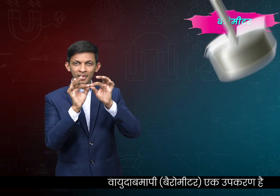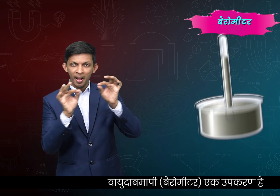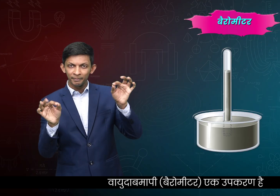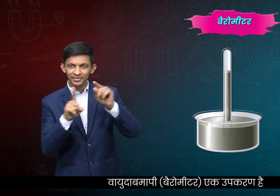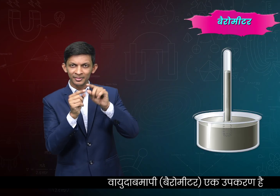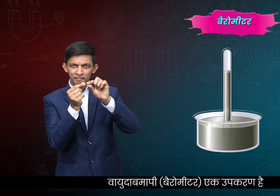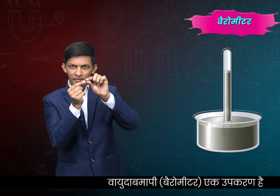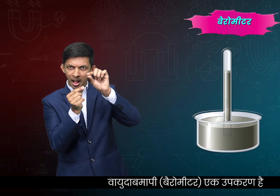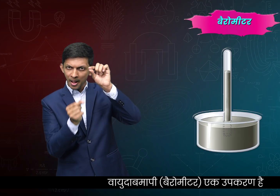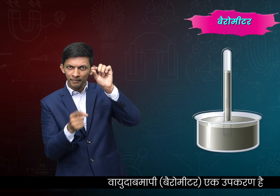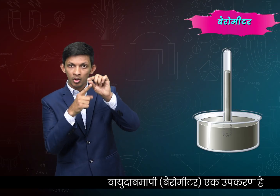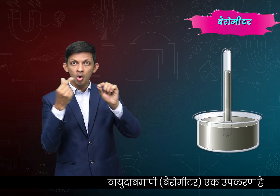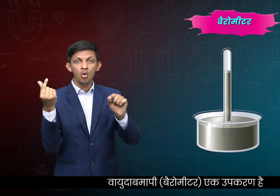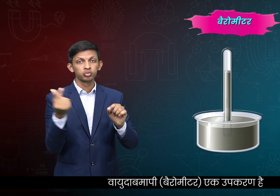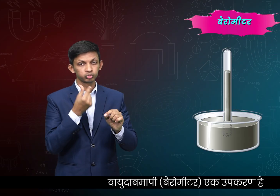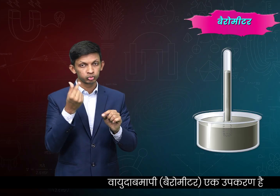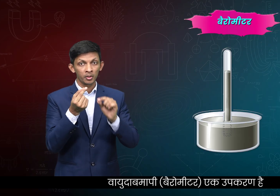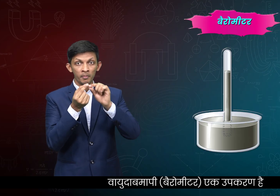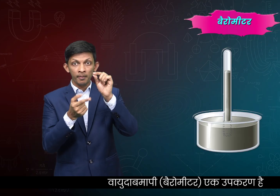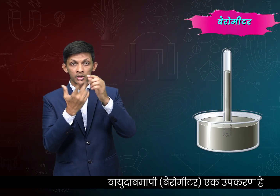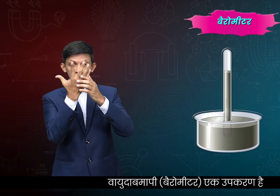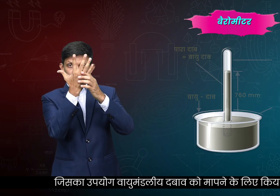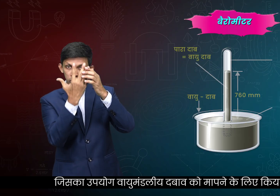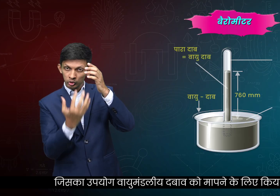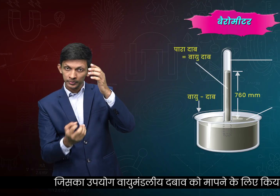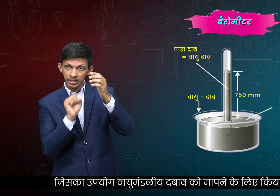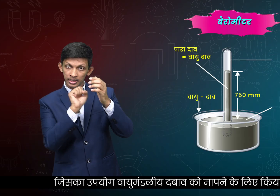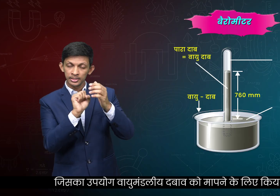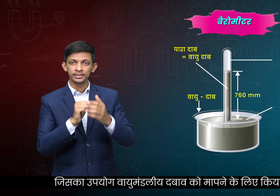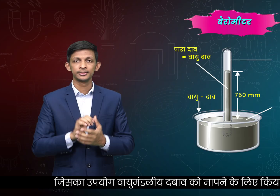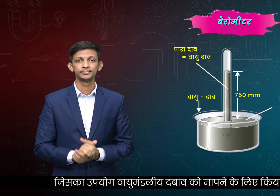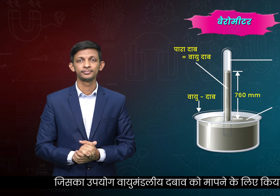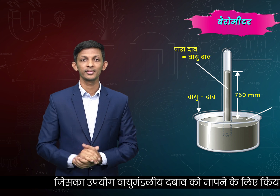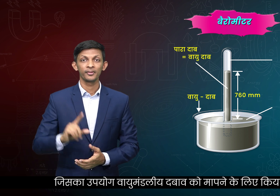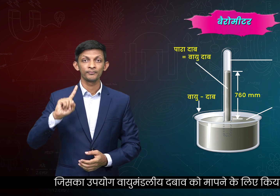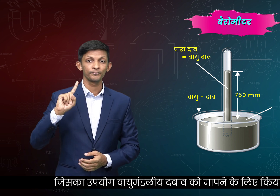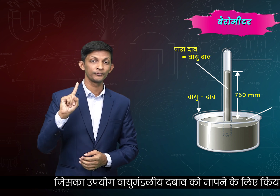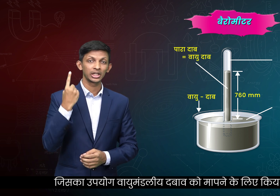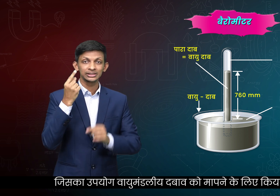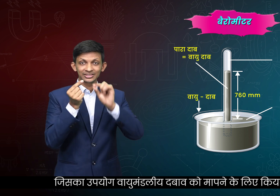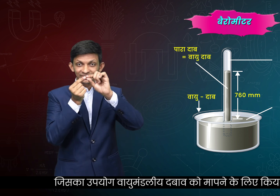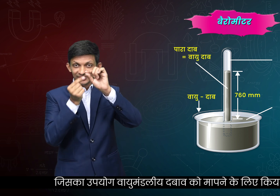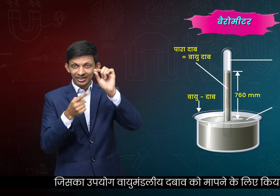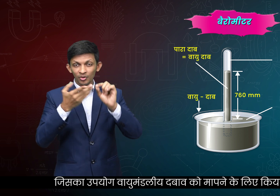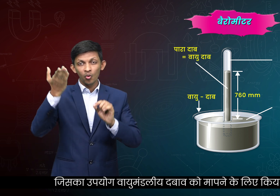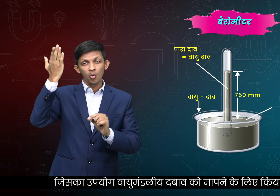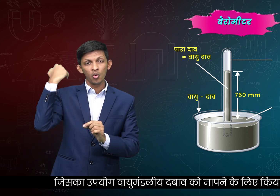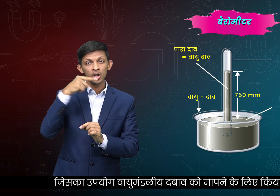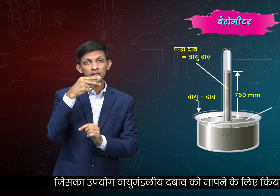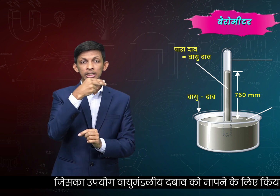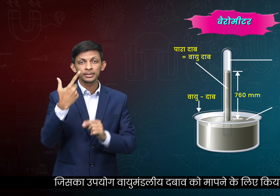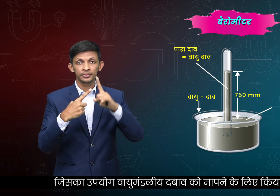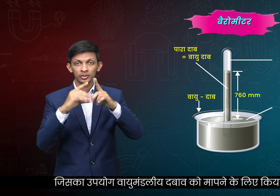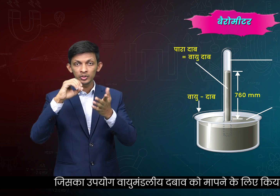वायु दाब मापी बैरोमीटर ये एक उपकरण है जिसका उपयोग वायुमंडलीय दबाव को मापने के